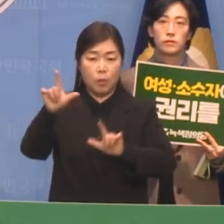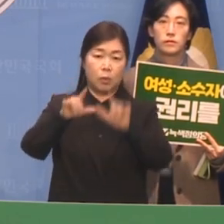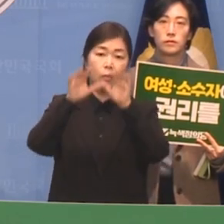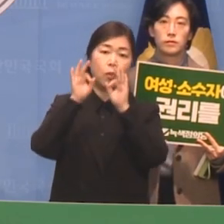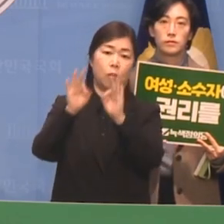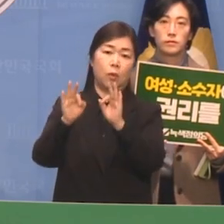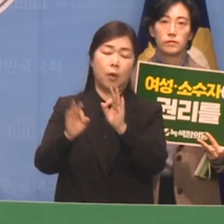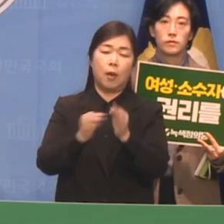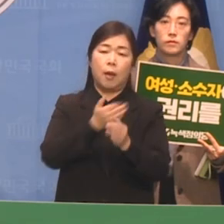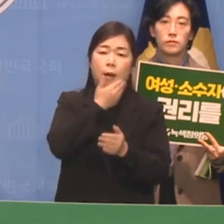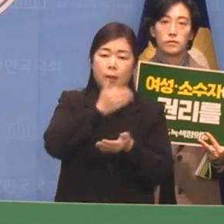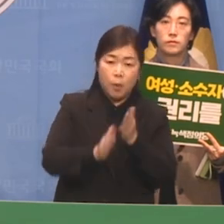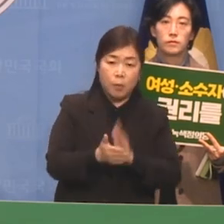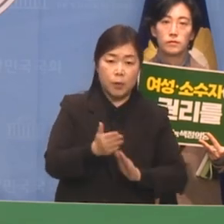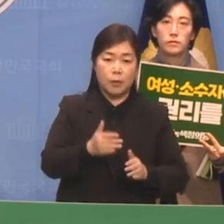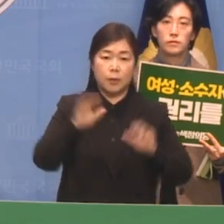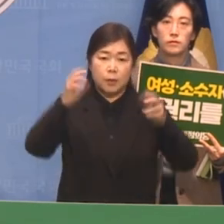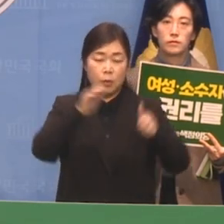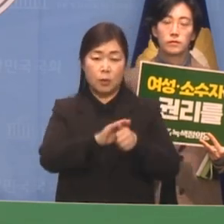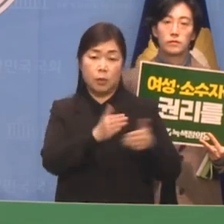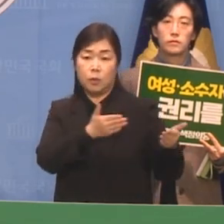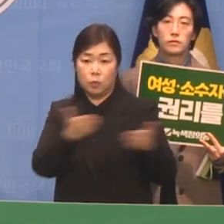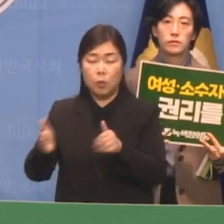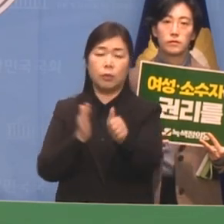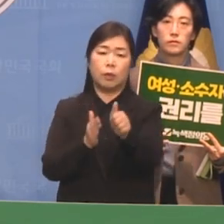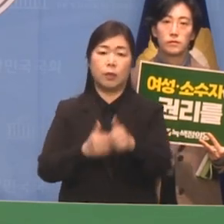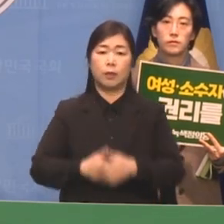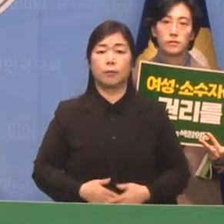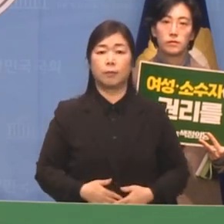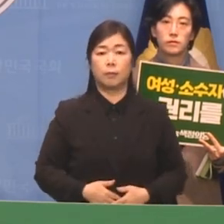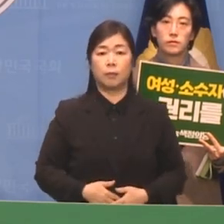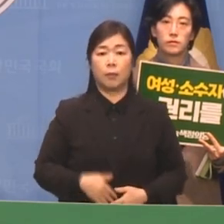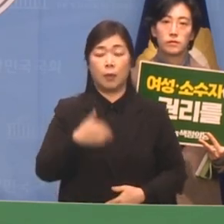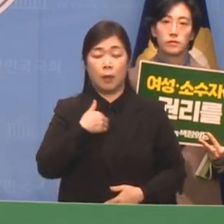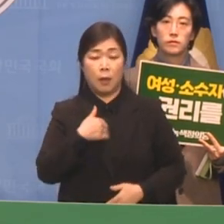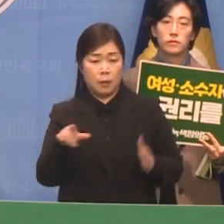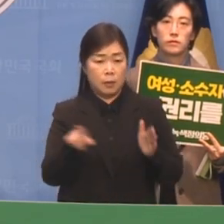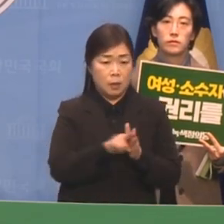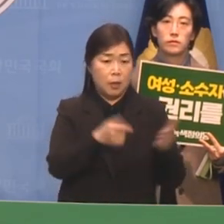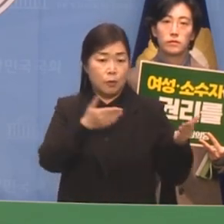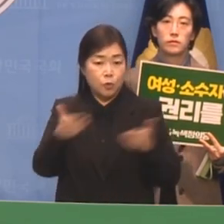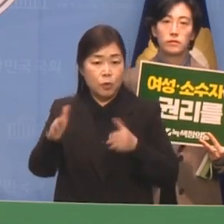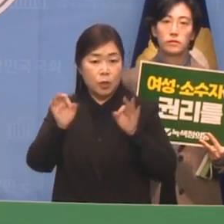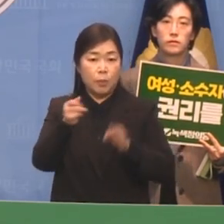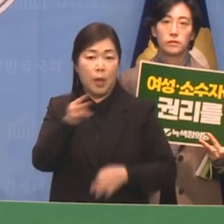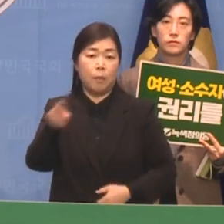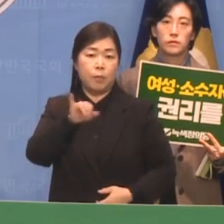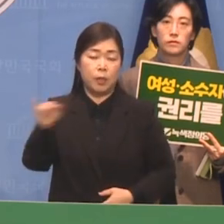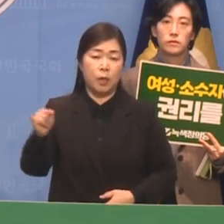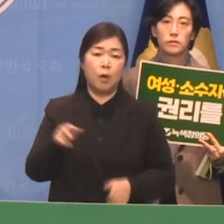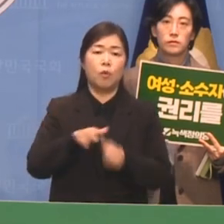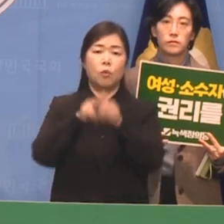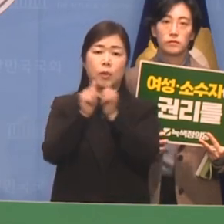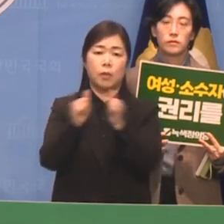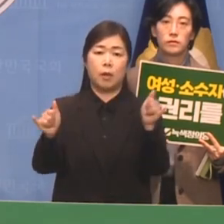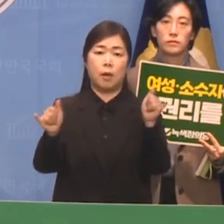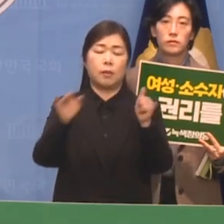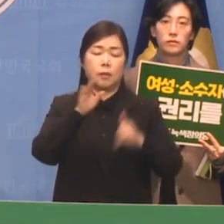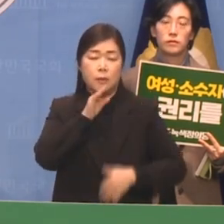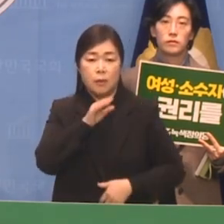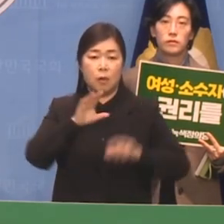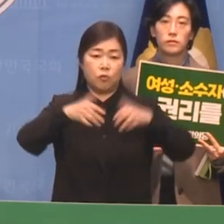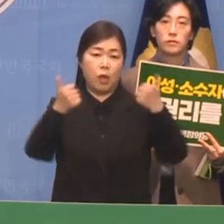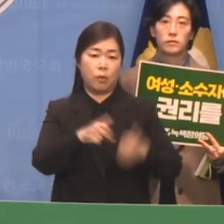후보자에게 아낌없는 응원과 지지를 부탁드립니다. 제가 신뢰에 맞지 않는 김혜미 후보자가 정말로 국회의원이